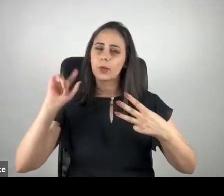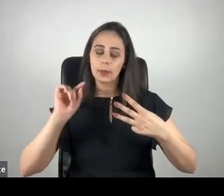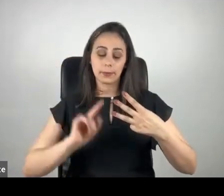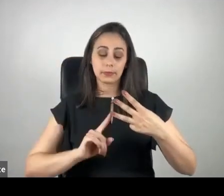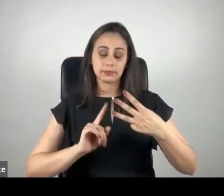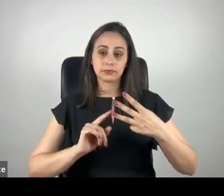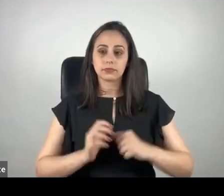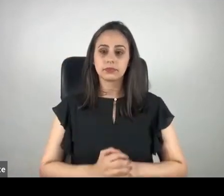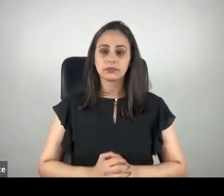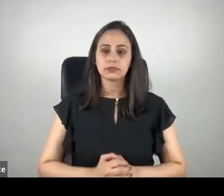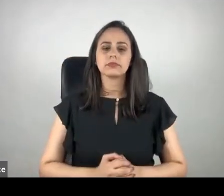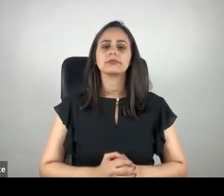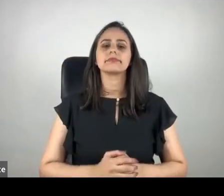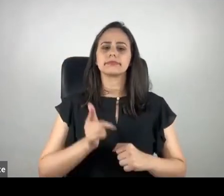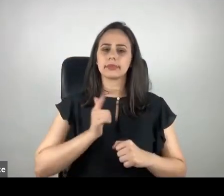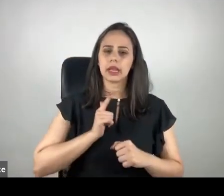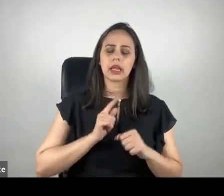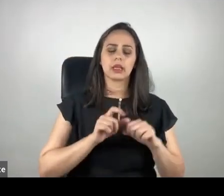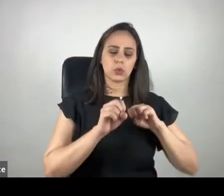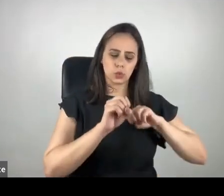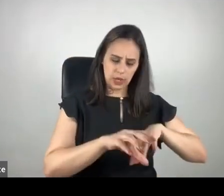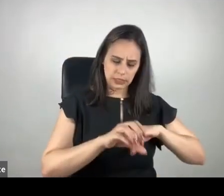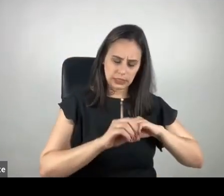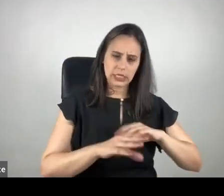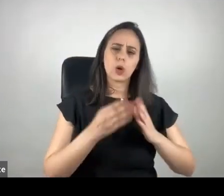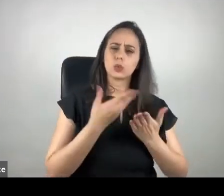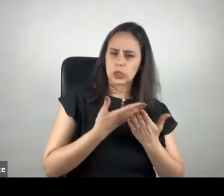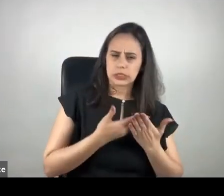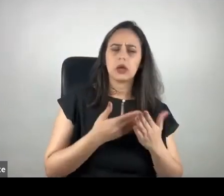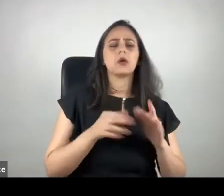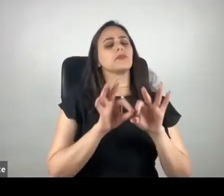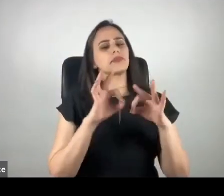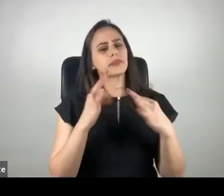então, pela educação, família,